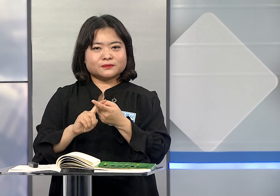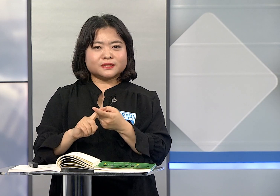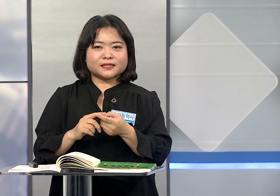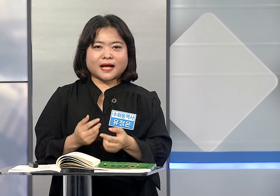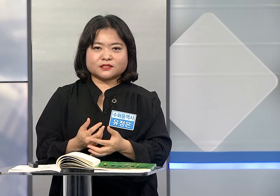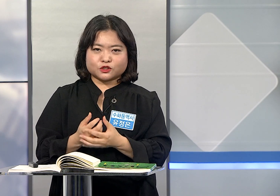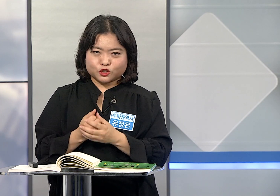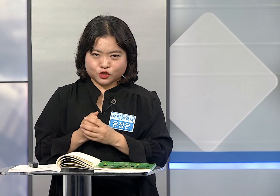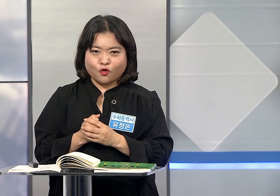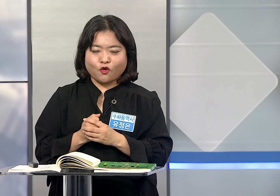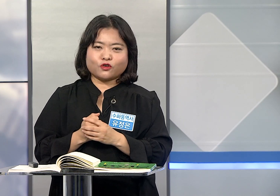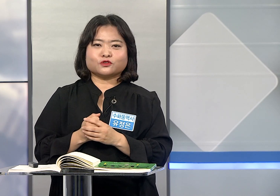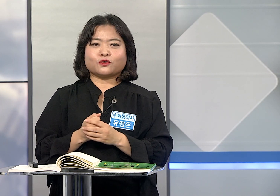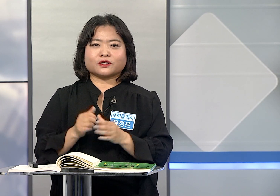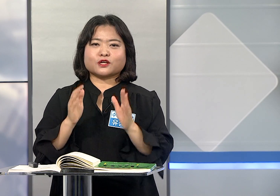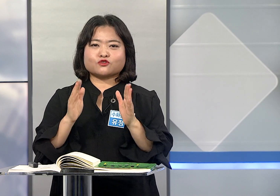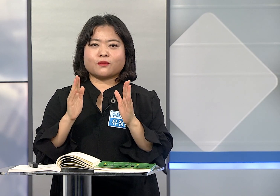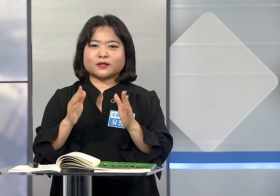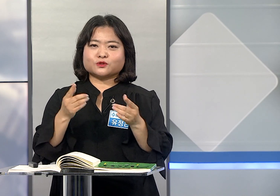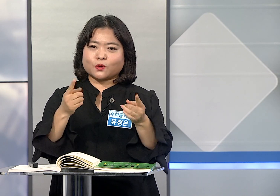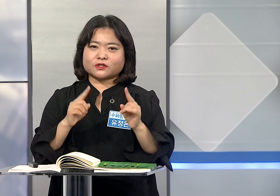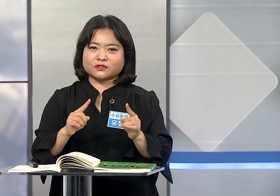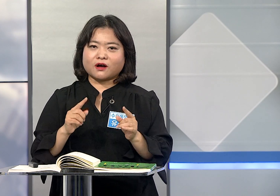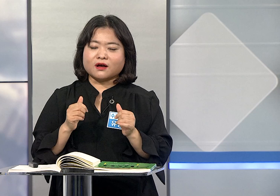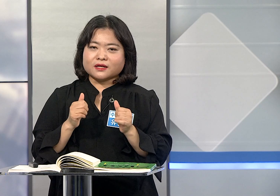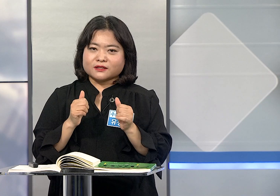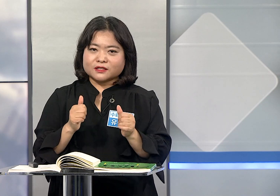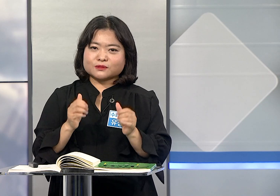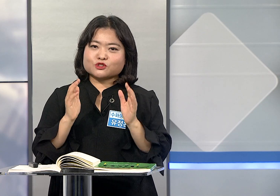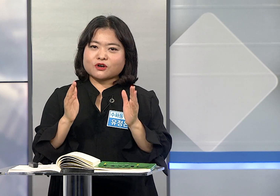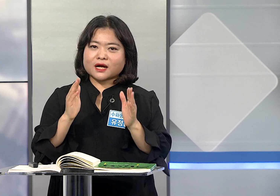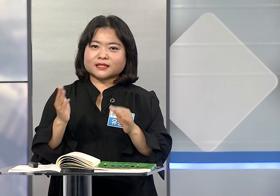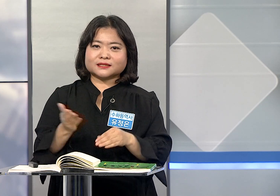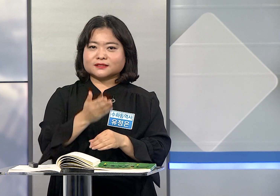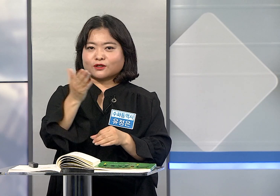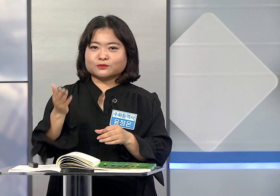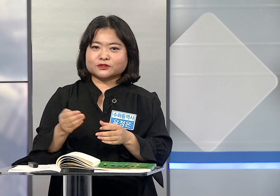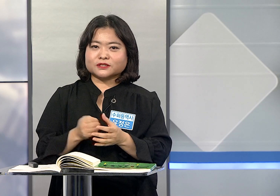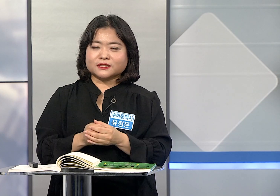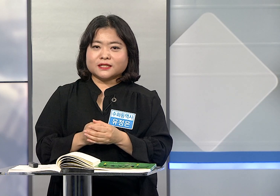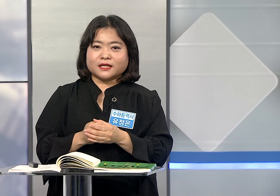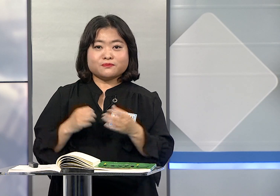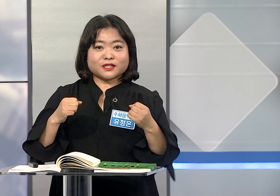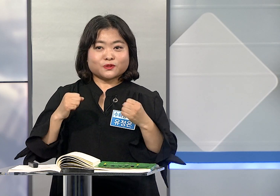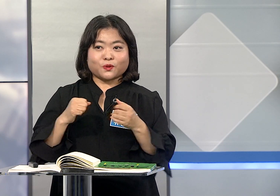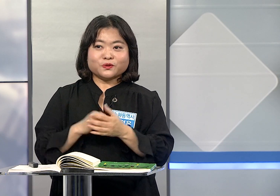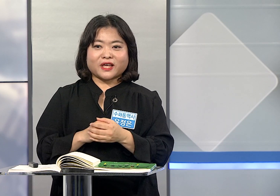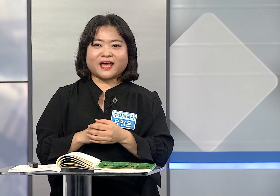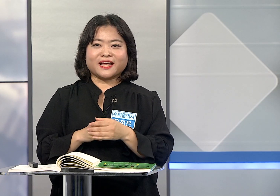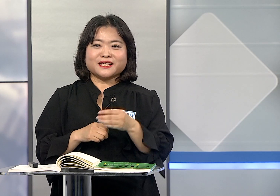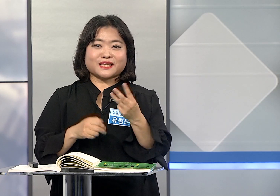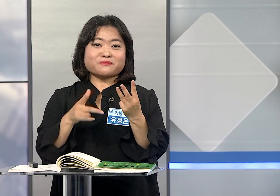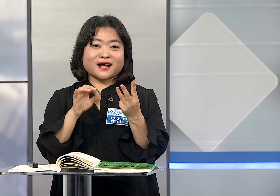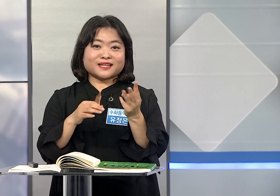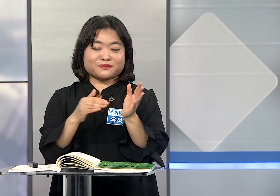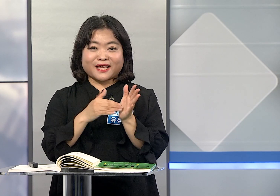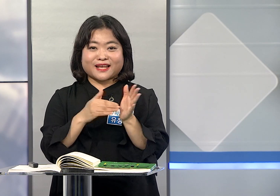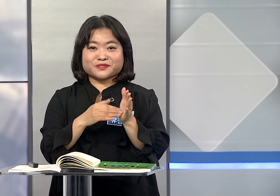관심을 가져주시고 또 이렇게 수업에 들어오셔서 열심히 수강하시는 여러분들 힘내시고 네, 3강까지밖에 안 했습니다.